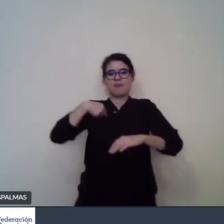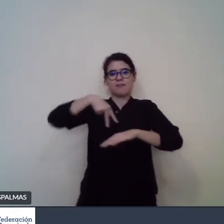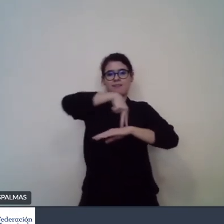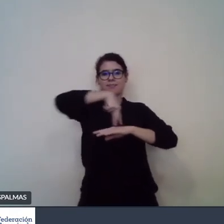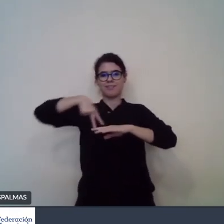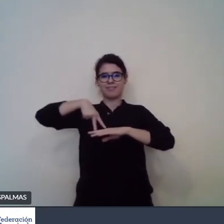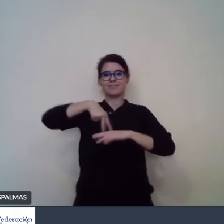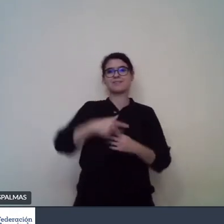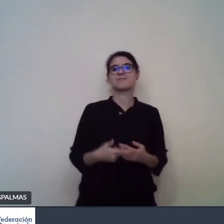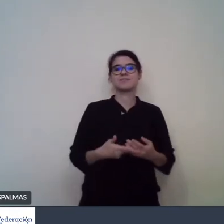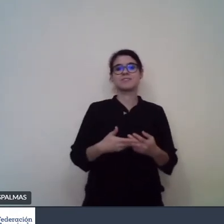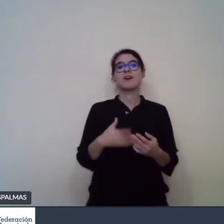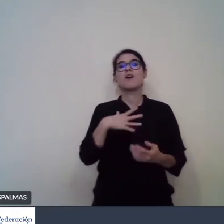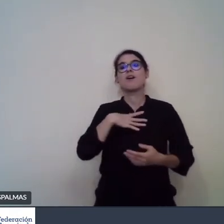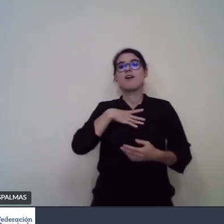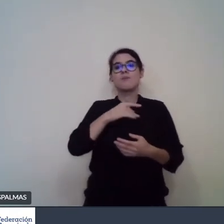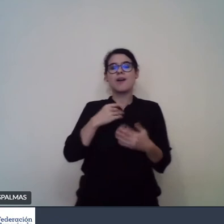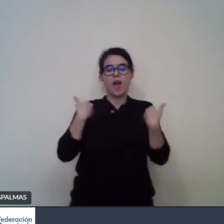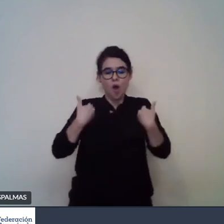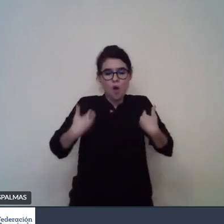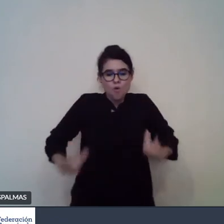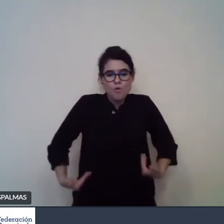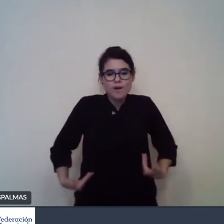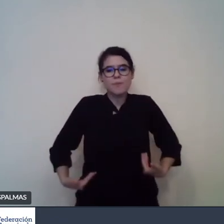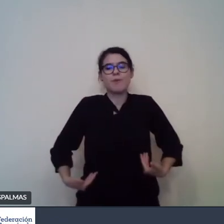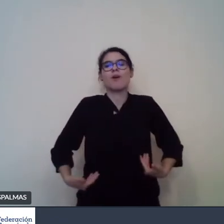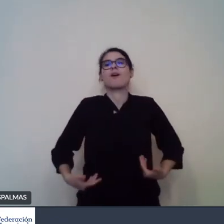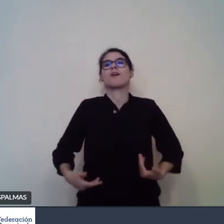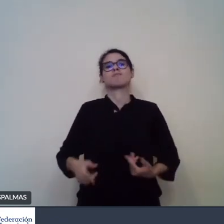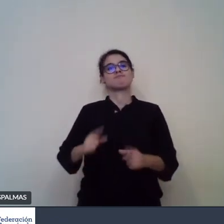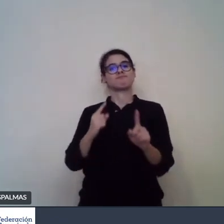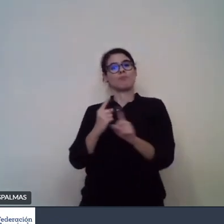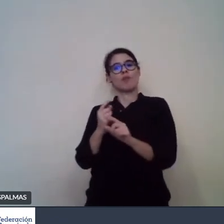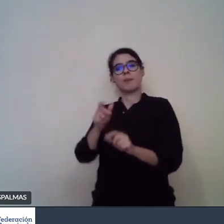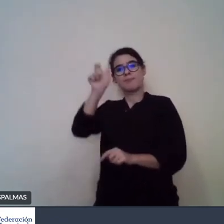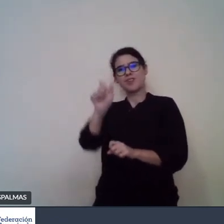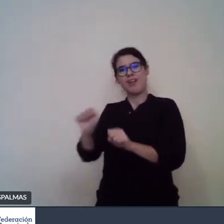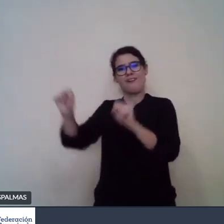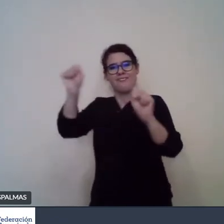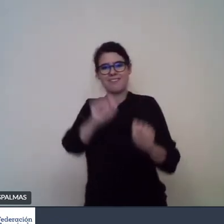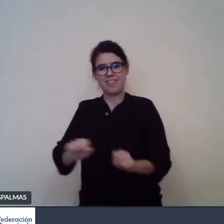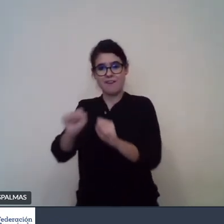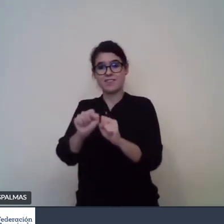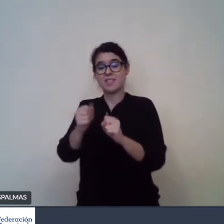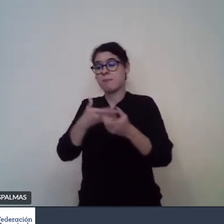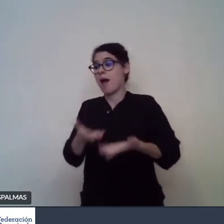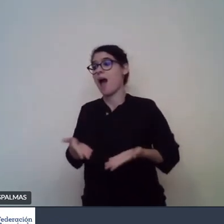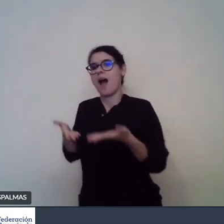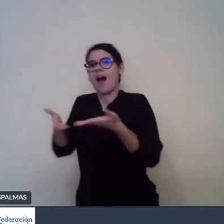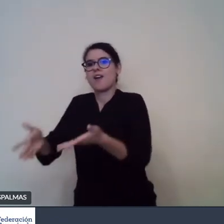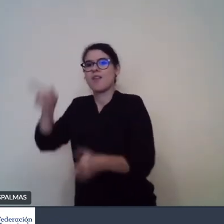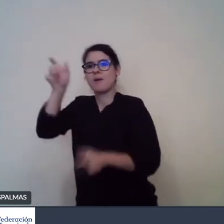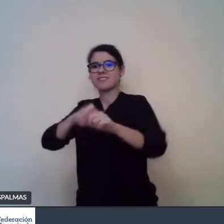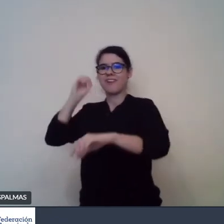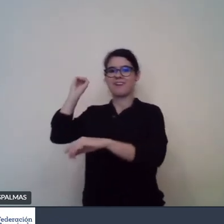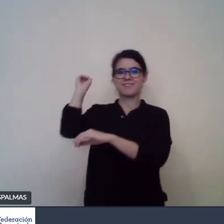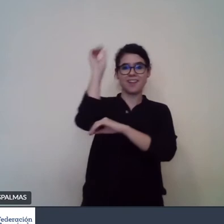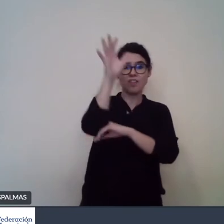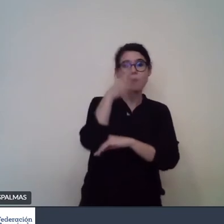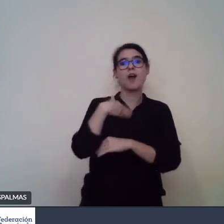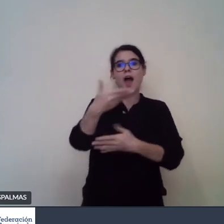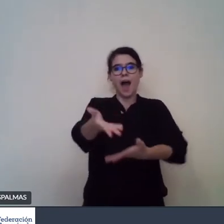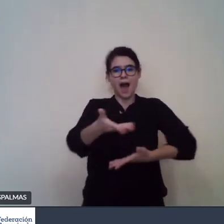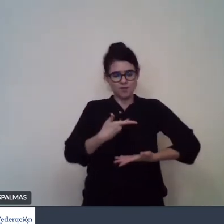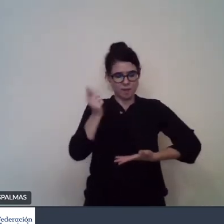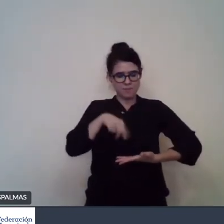equiparar mejor su cuerpo a la situación del defensor y sobre todo impedir su salida al tirador, sino que además le proporciona la mejor disposición al mismo para continuar hacia el aro. En